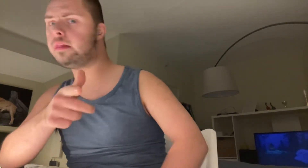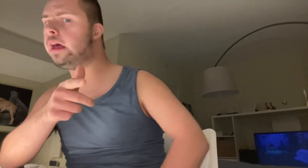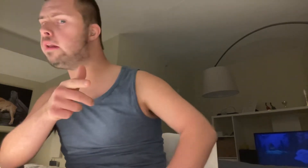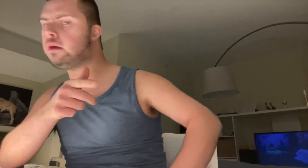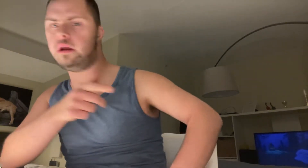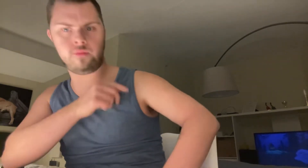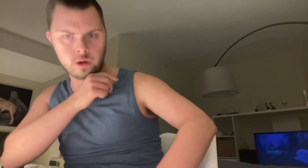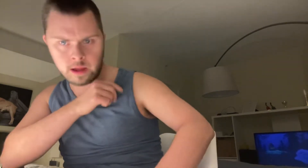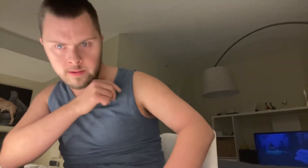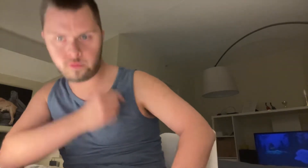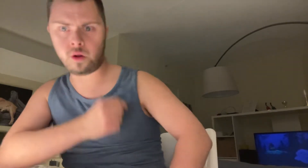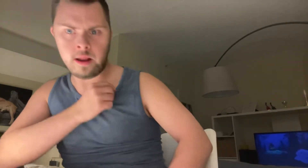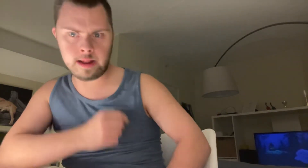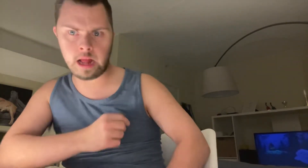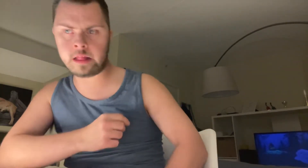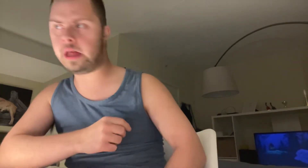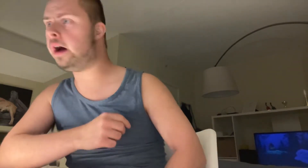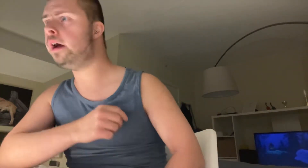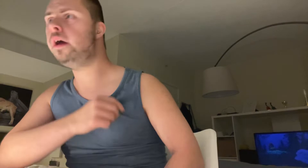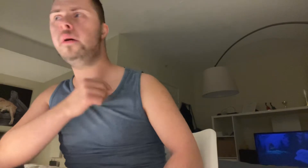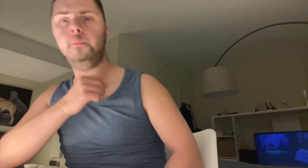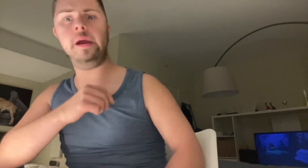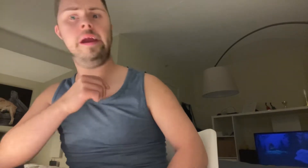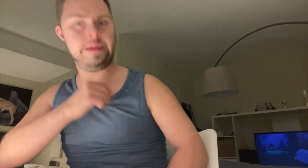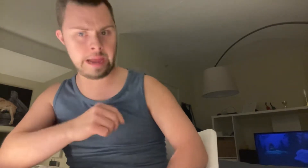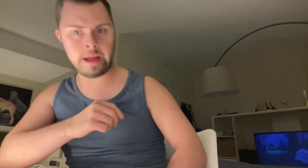Spotify-listan ska jag fortsätta med igen.